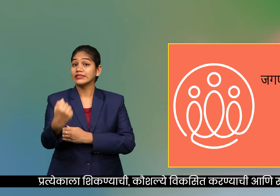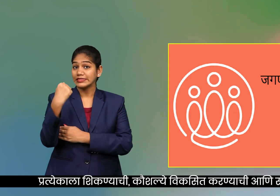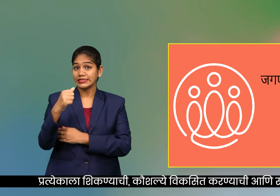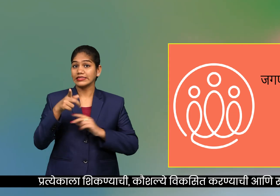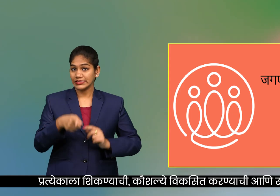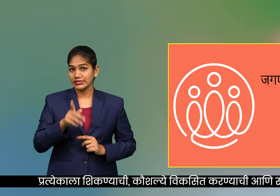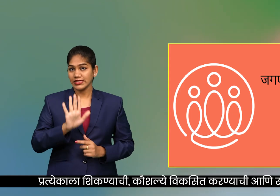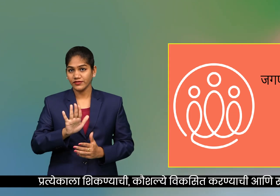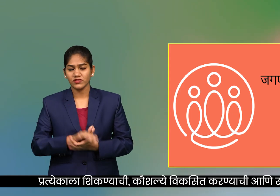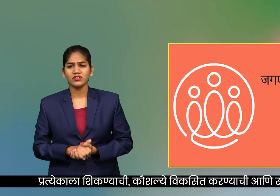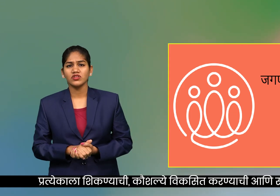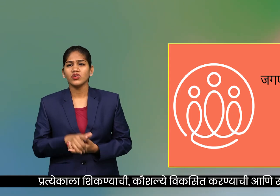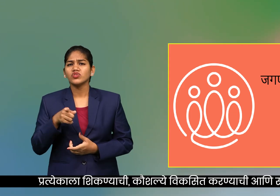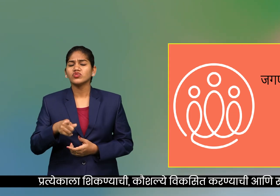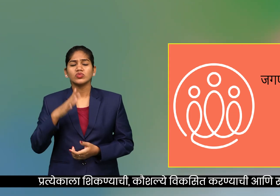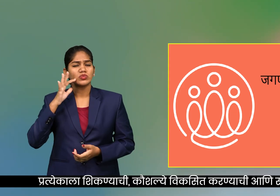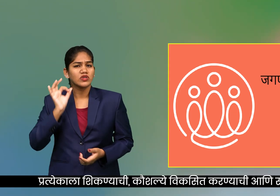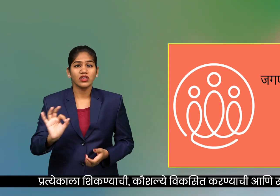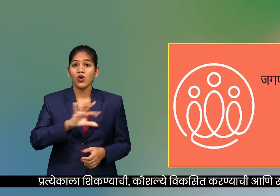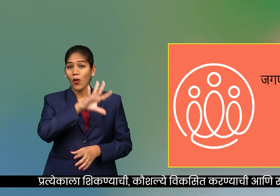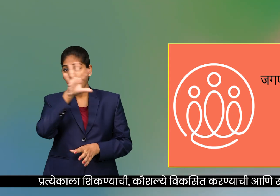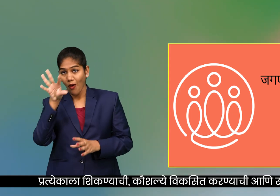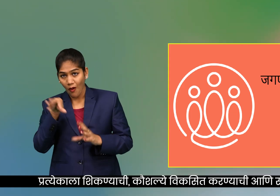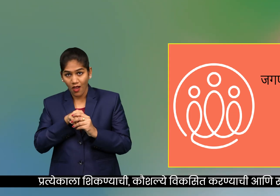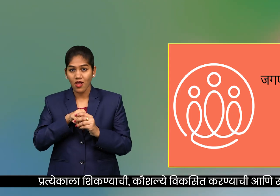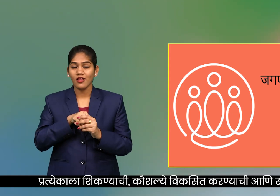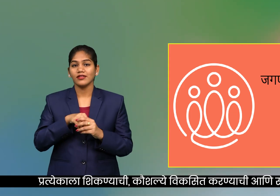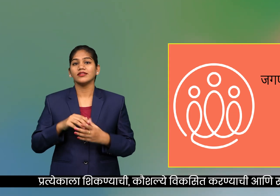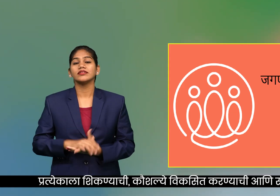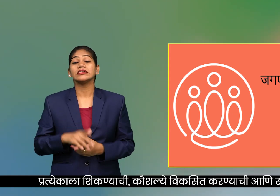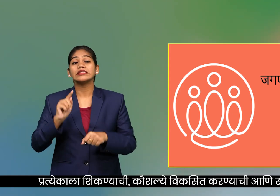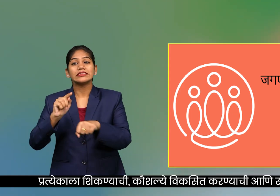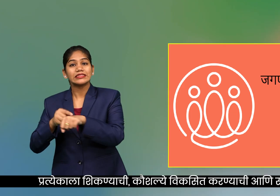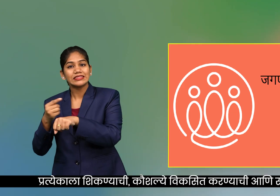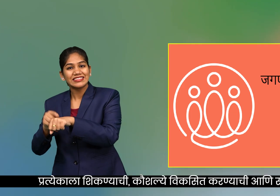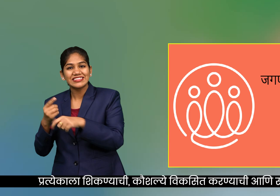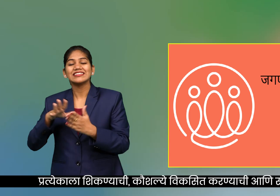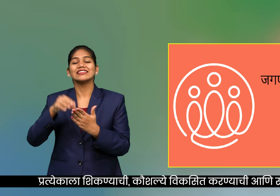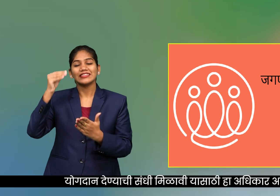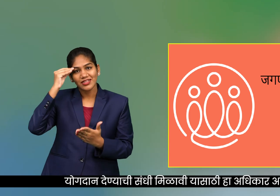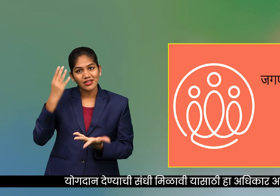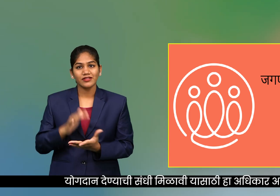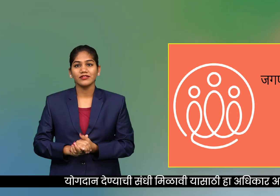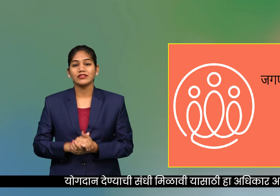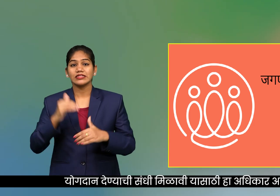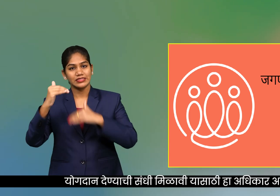प्रत्येकाला शिकण्याची कौशल्ये विकसित करण्याची आणि समाजासाठी योगदान देण्याची संधी